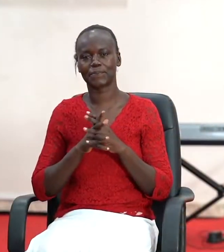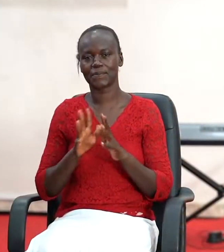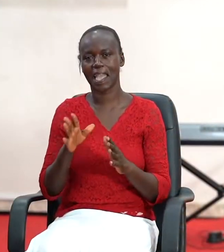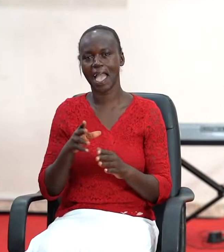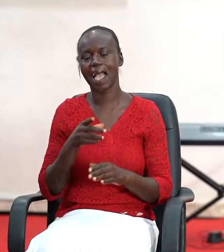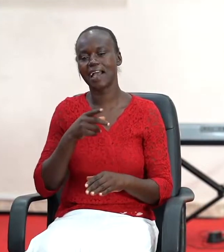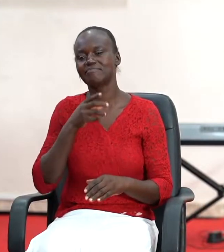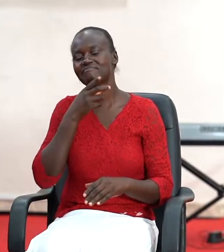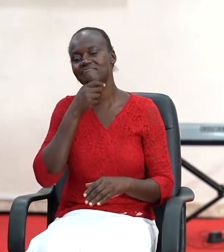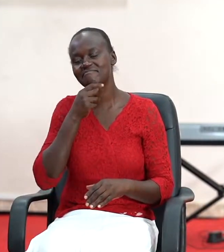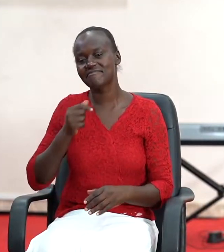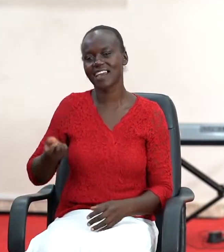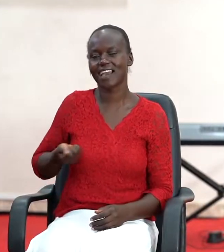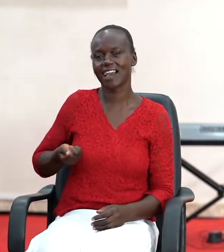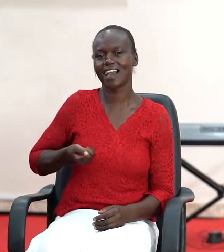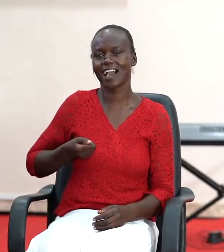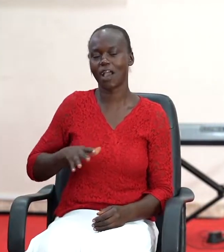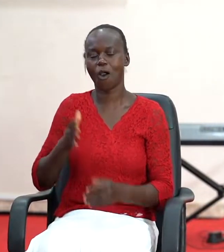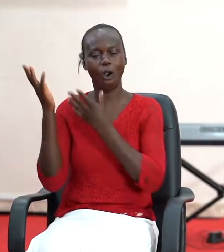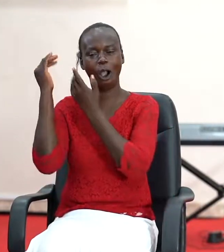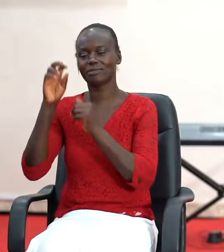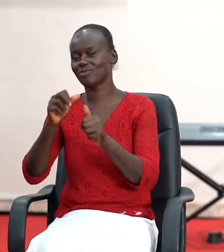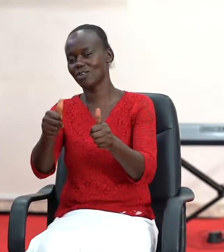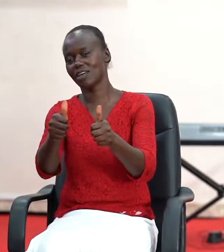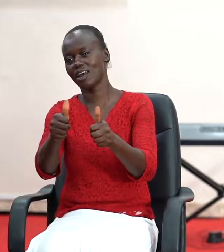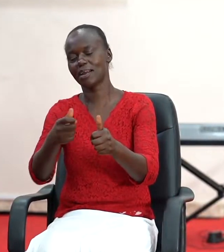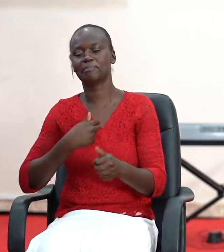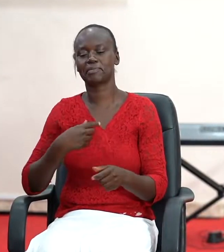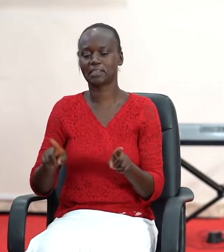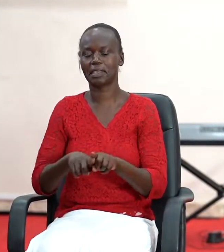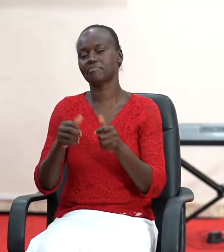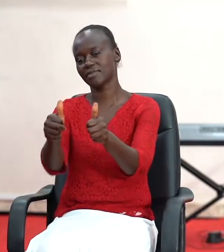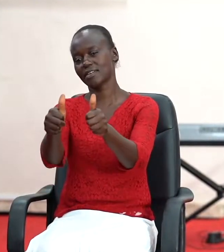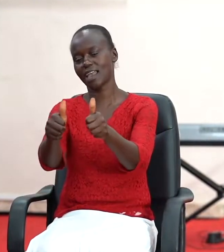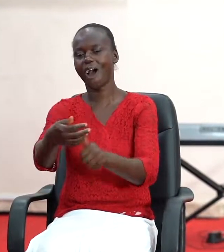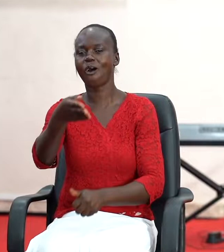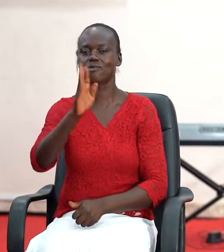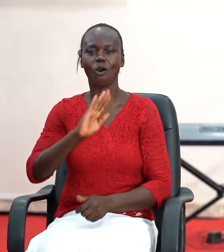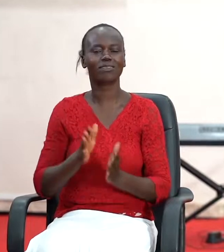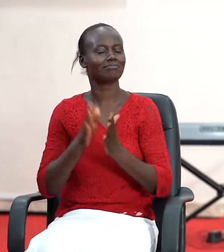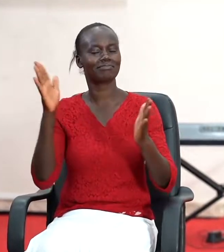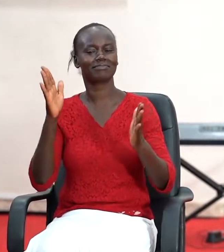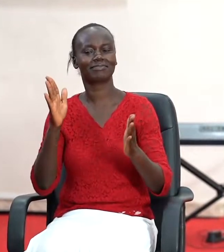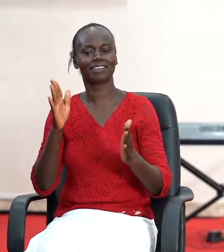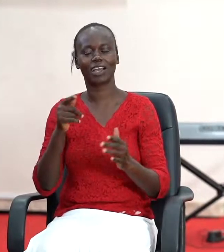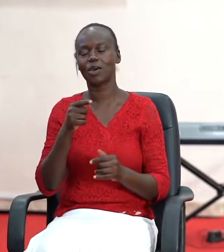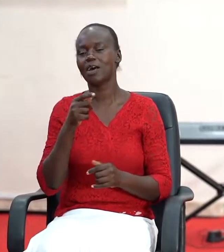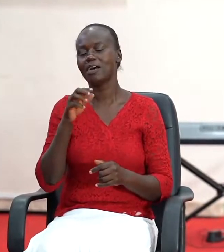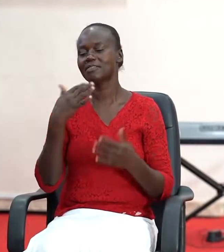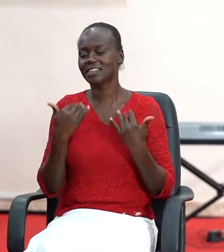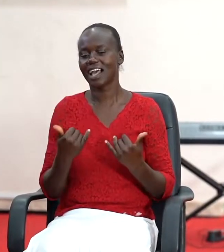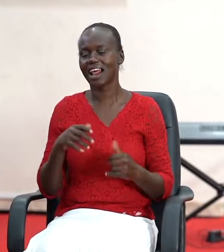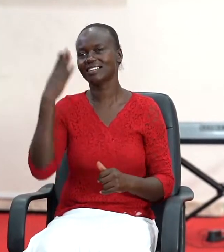wase wase, maboy na madem. I hope mko fiti, hata mimi niko fiti. God ni mso manze. Mpaka saa hii,